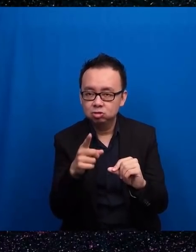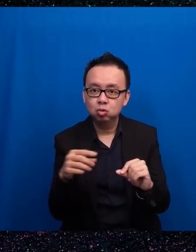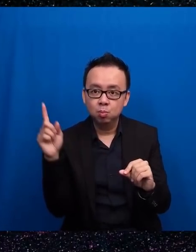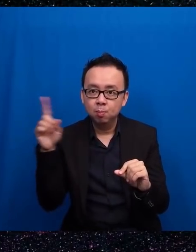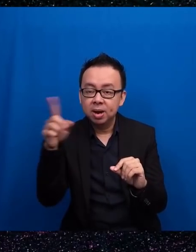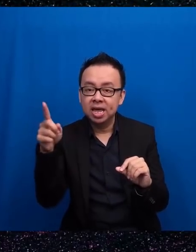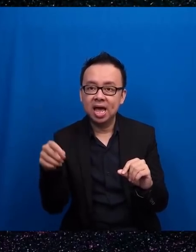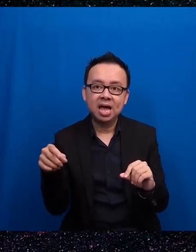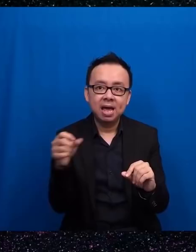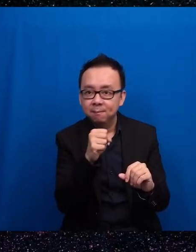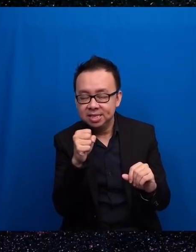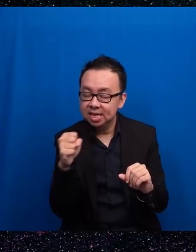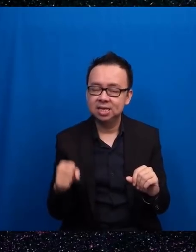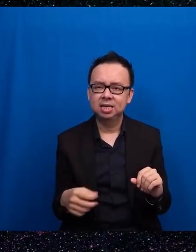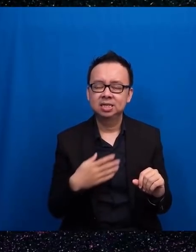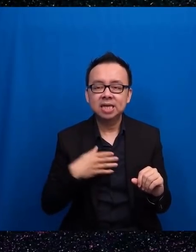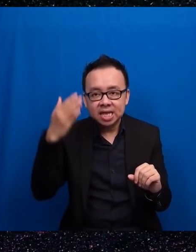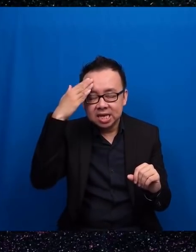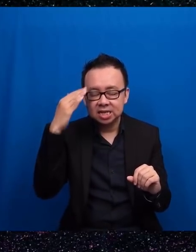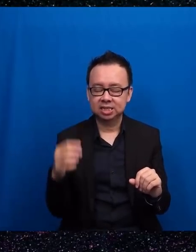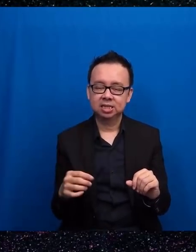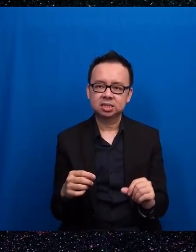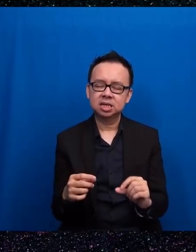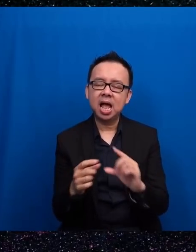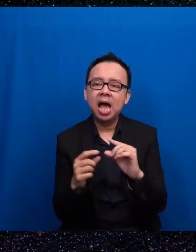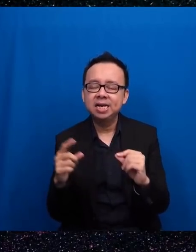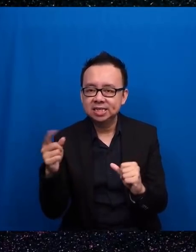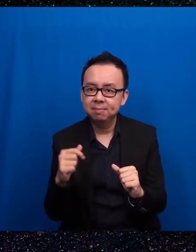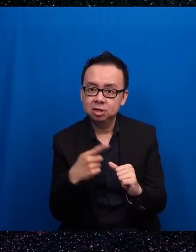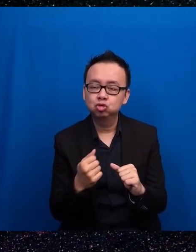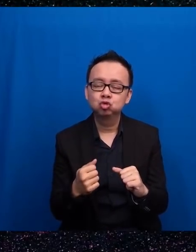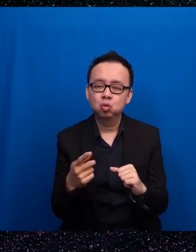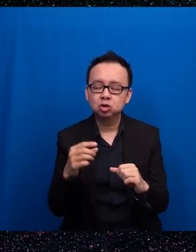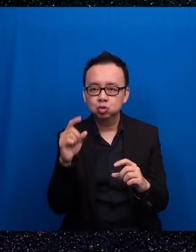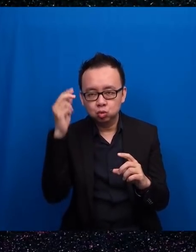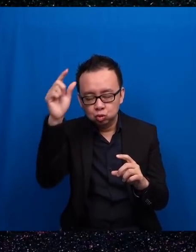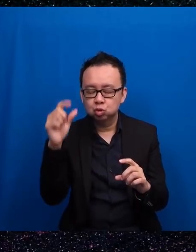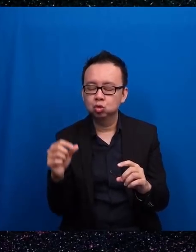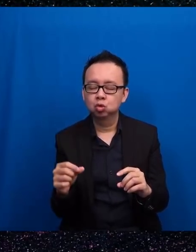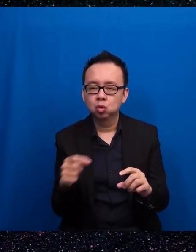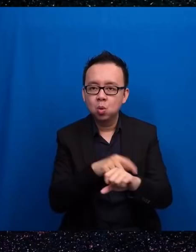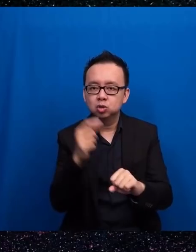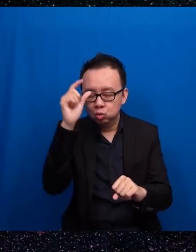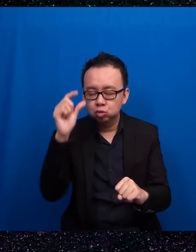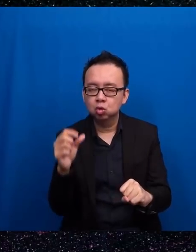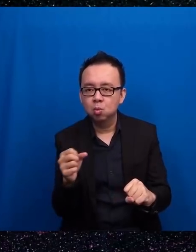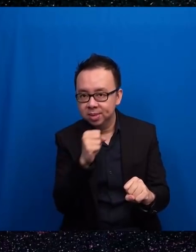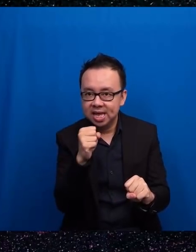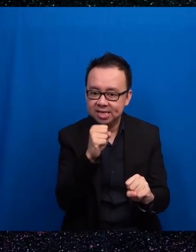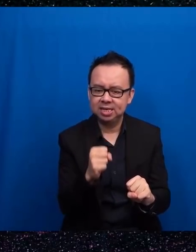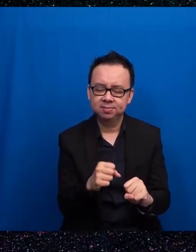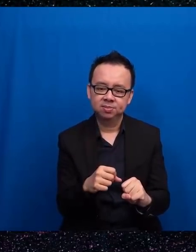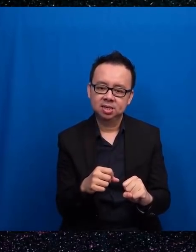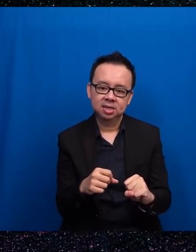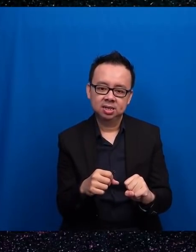worship, untuk menyembah Tuhan. Bagi kita yang datang ke gereja, ya sekarang lewat online begini, selalu